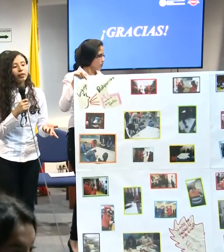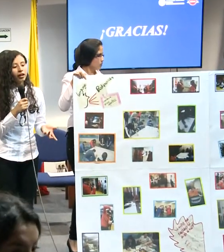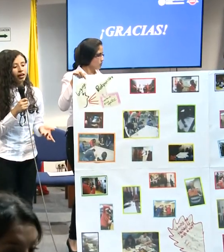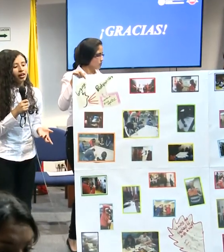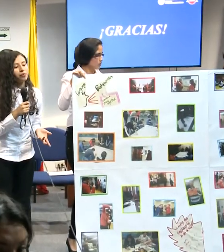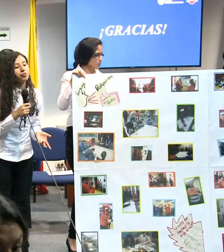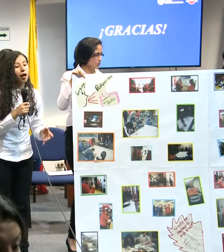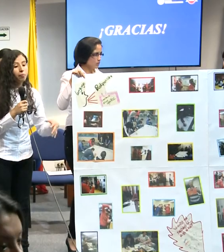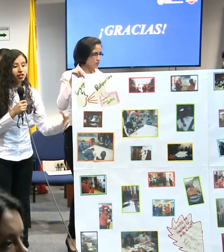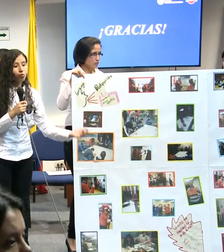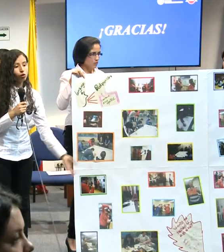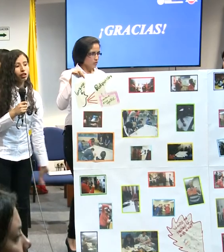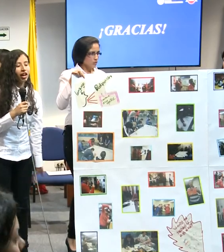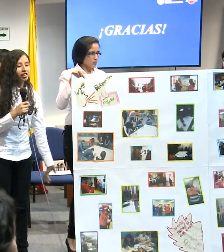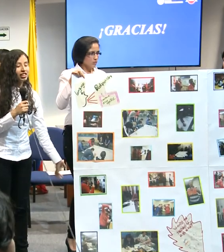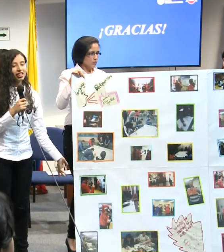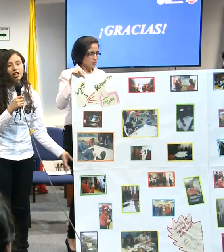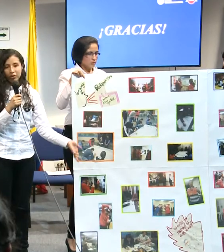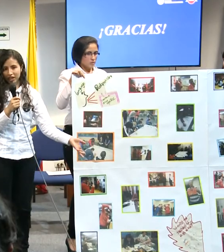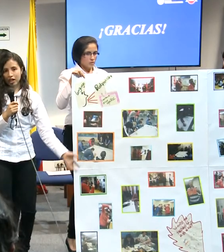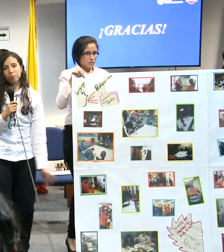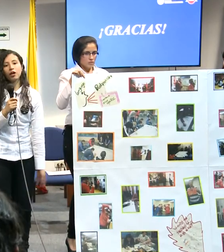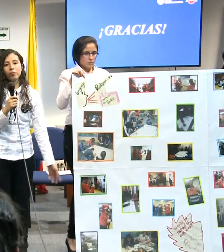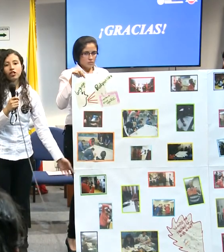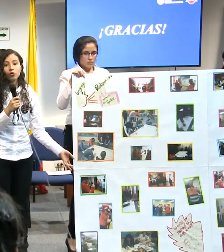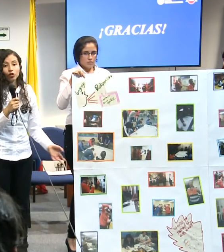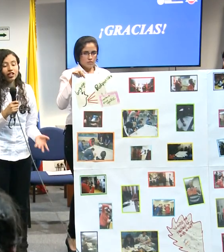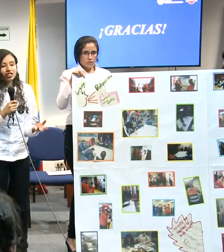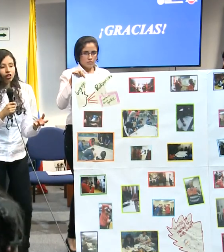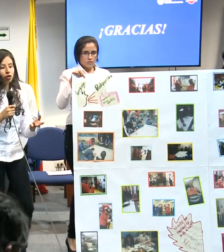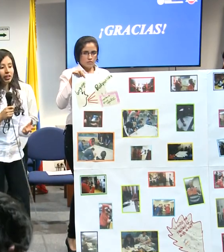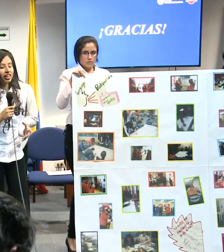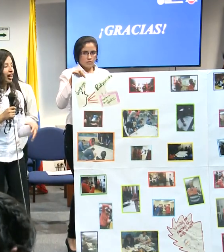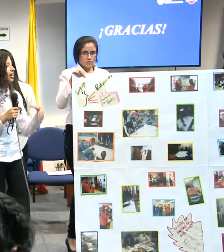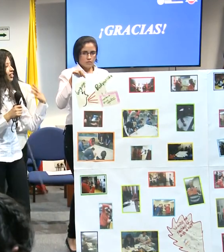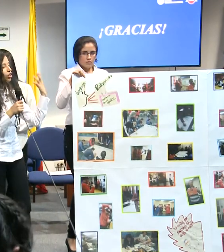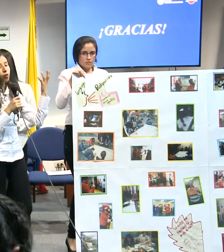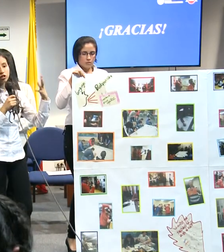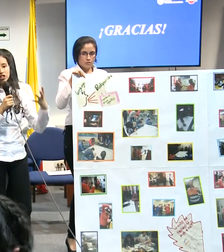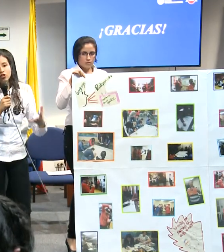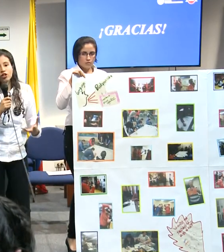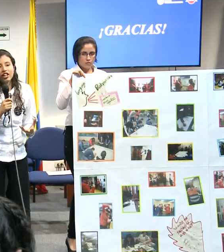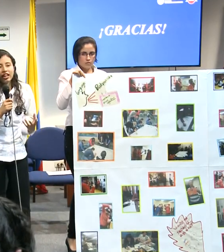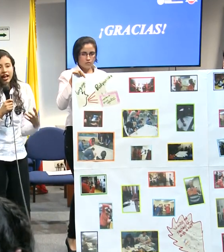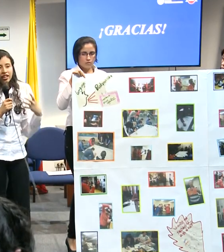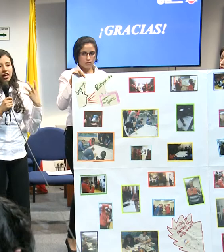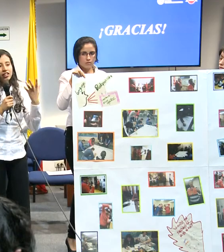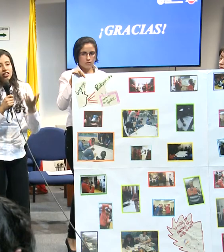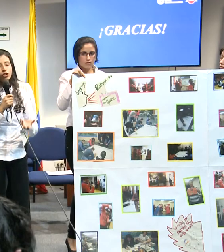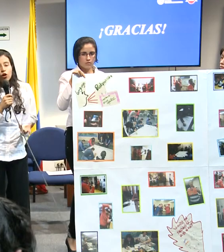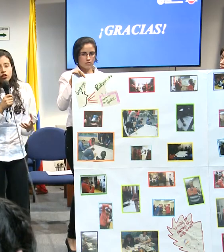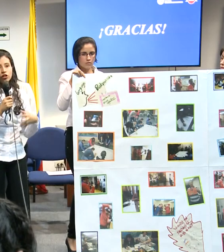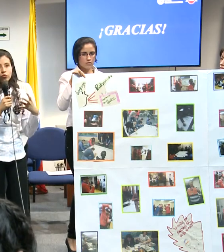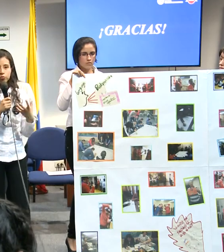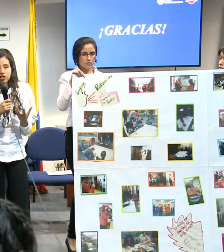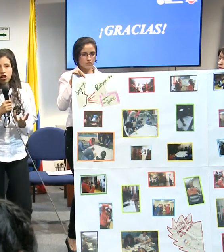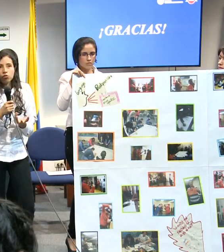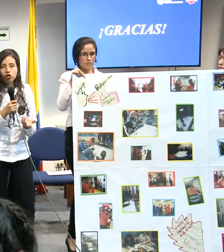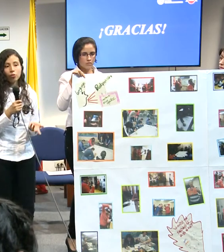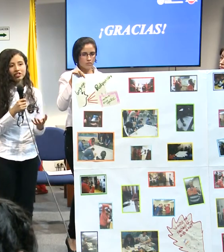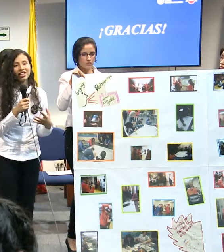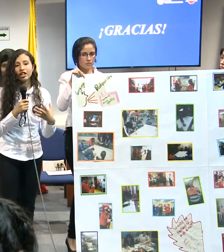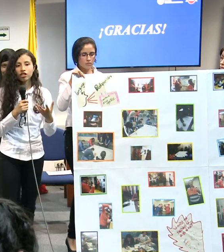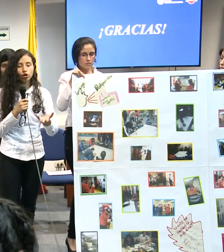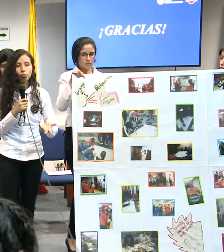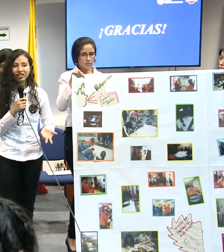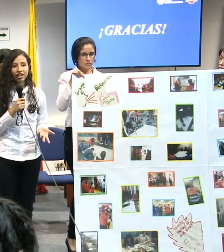planetario. Empezamos a diseñar material, empezamos con el diseño de material, desde la multisensorialidad, desde todo esto, y después pensábamos,